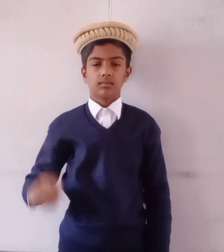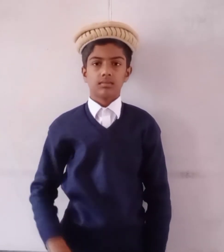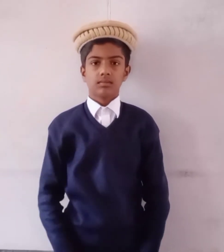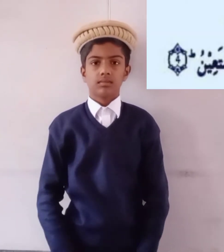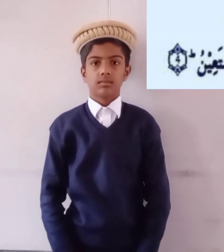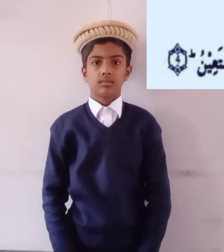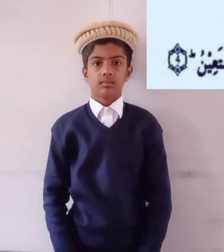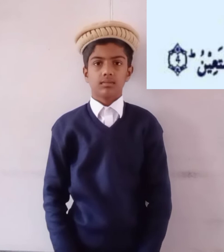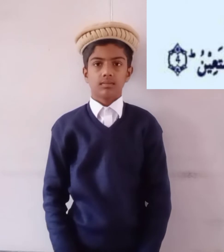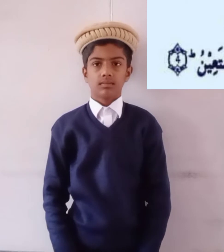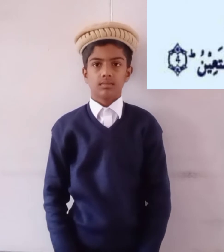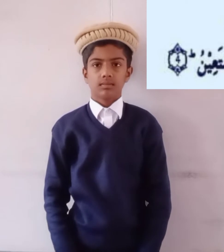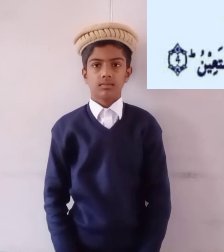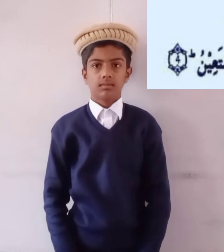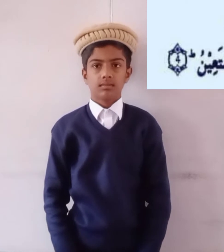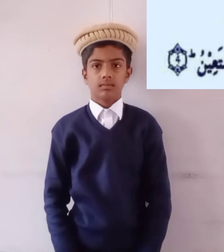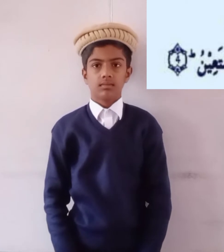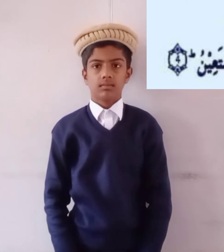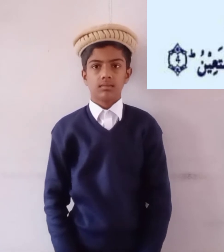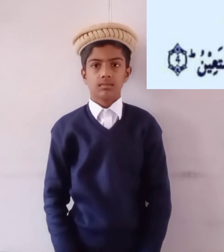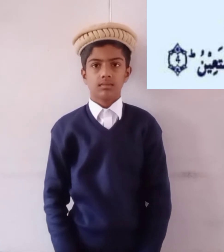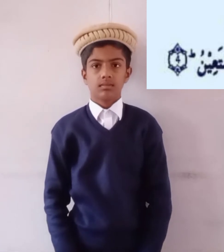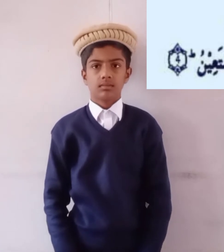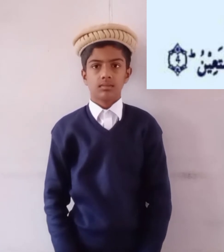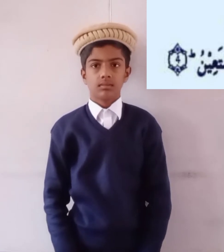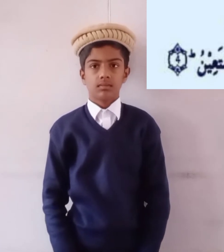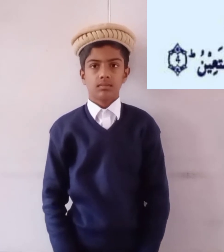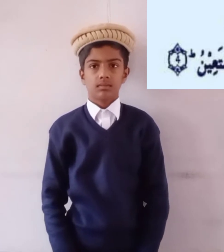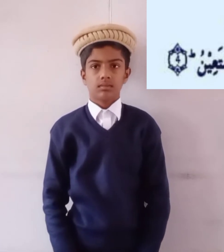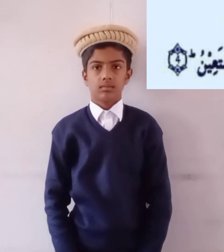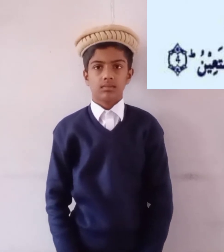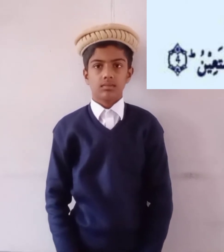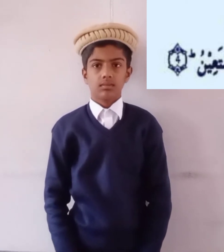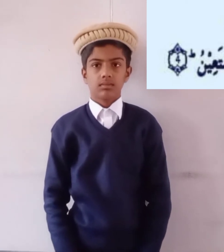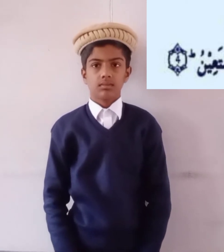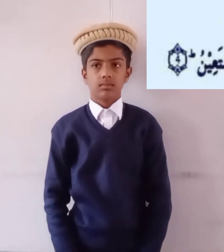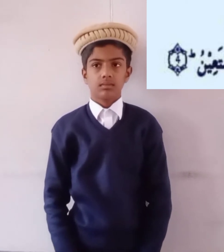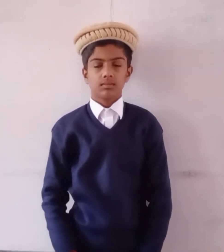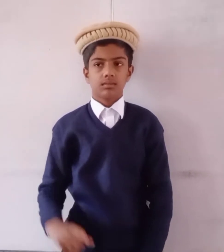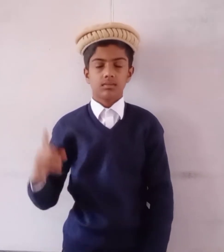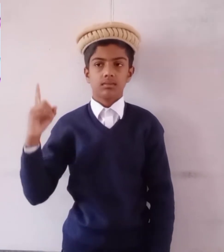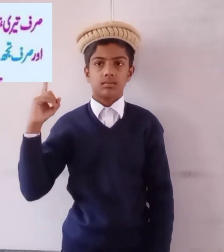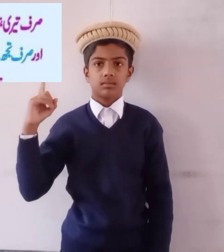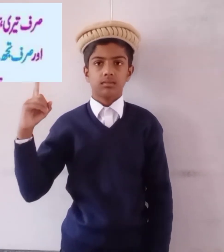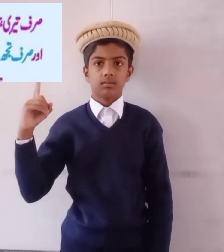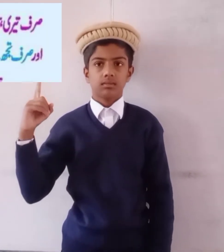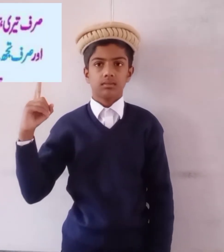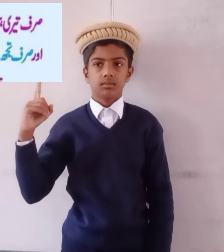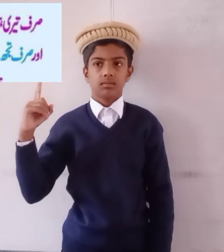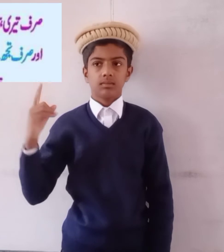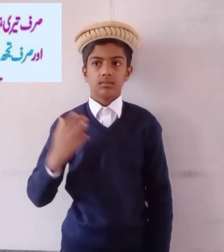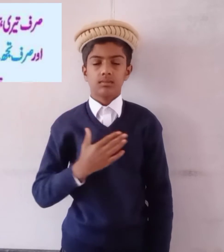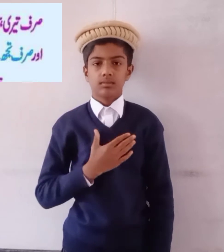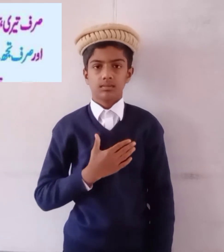ایہاک نعبدو ایہاک نستائین اے پروردگار ہم